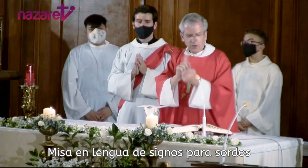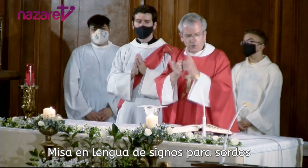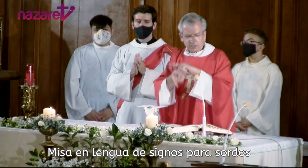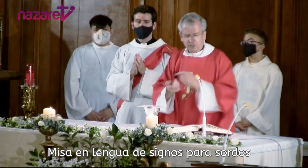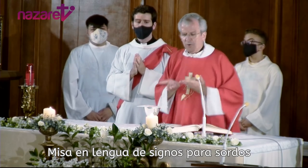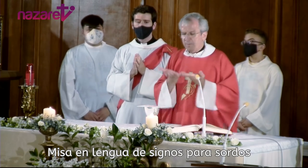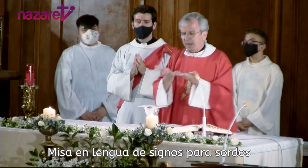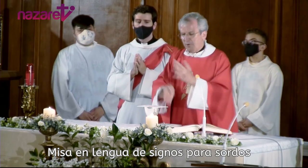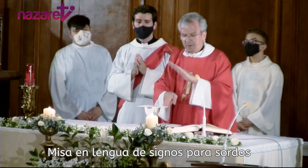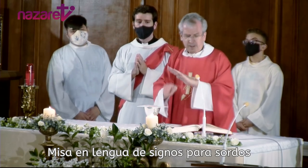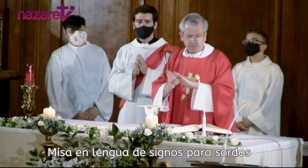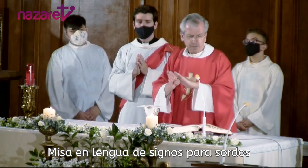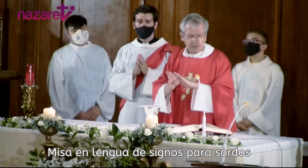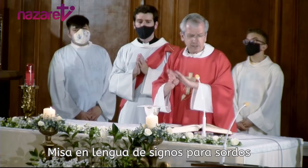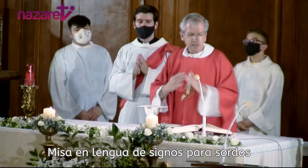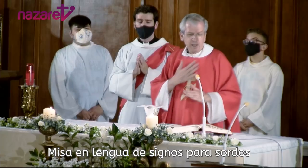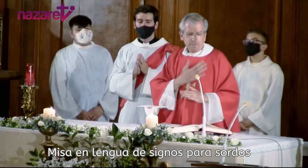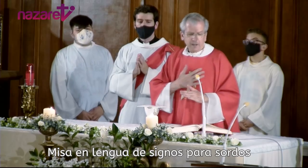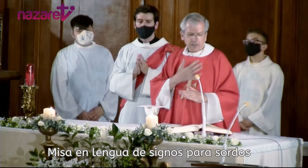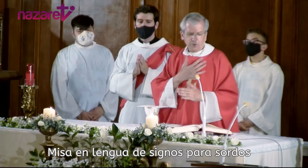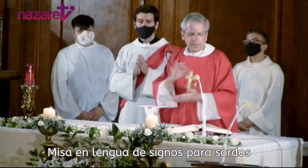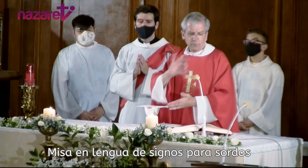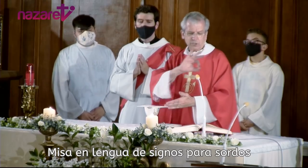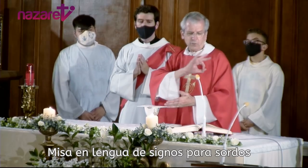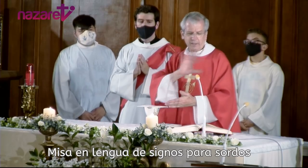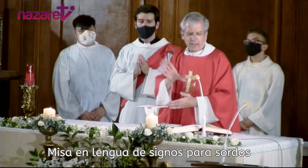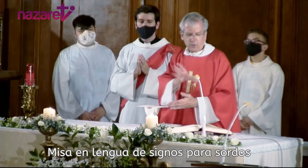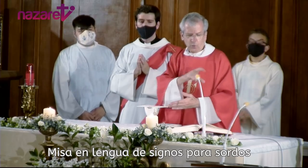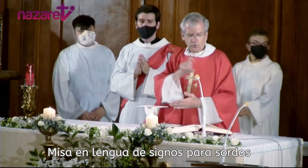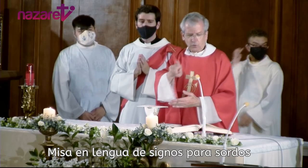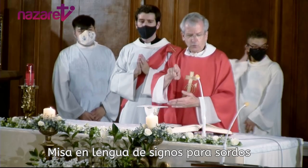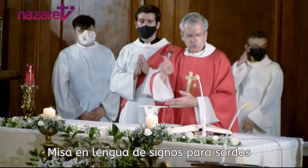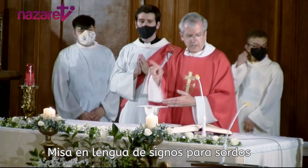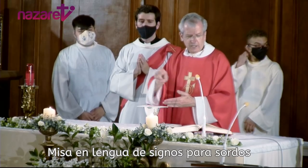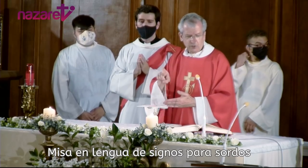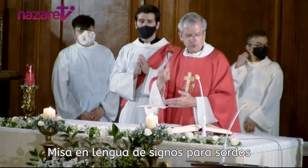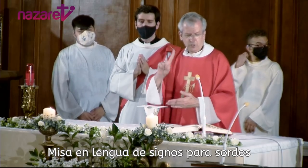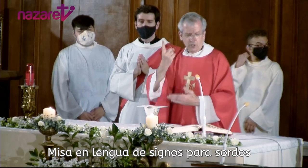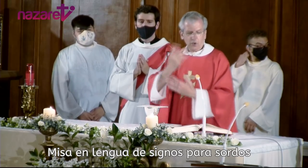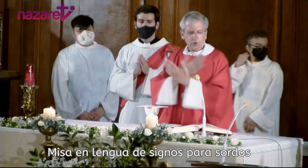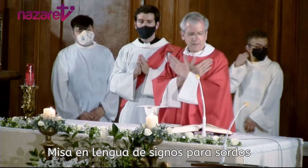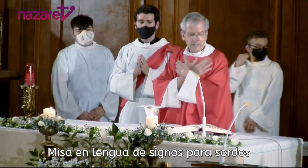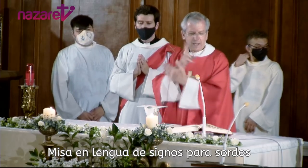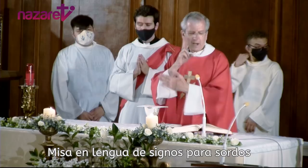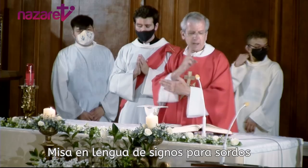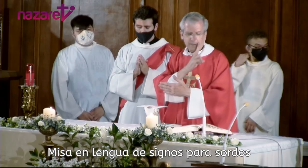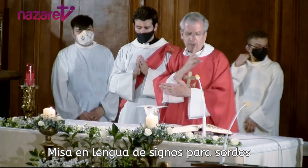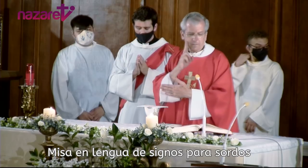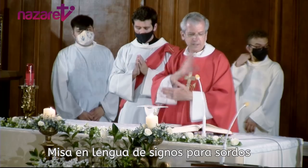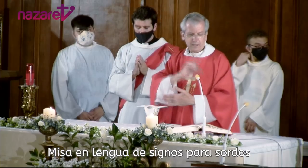nos transforme en ofrenda permanente, para que gocemos de tu heredad junto con tus elegidos, con María, la Virgen Madre de